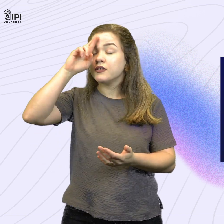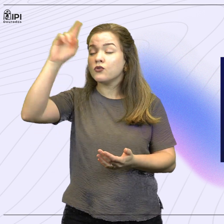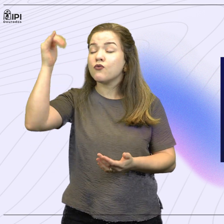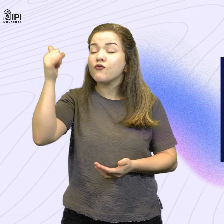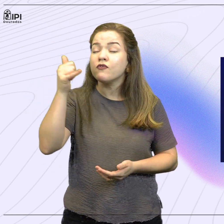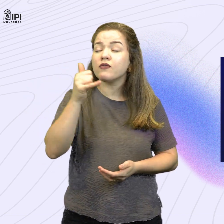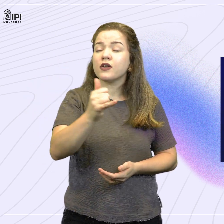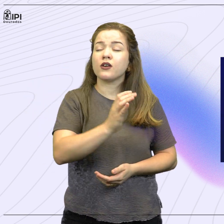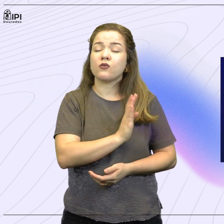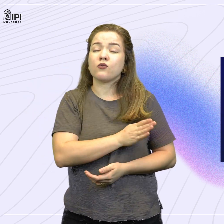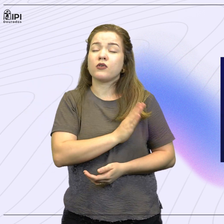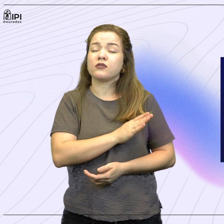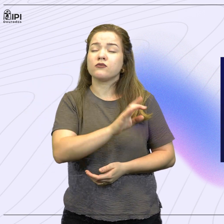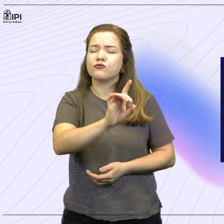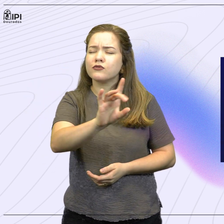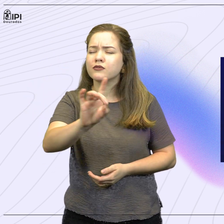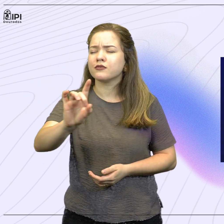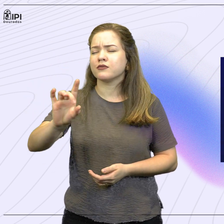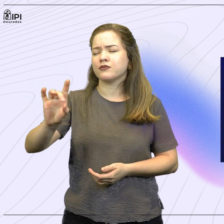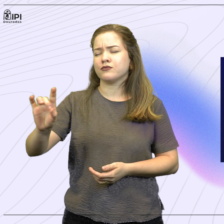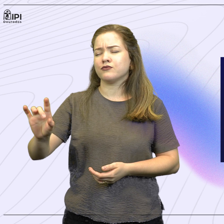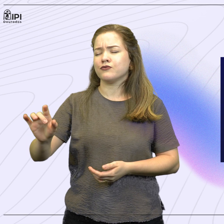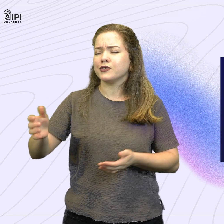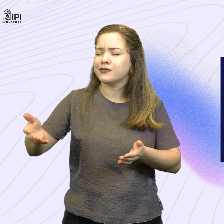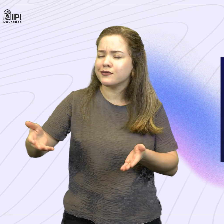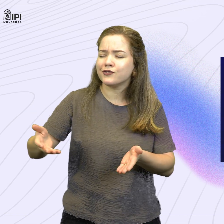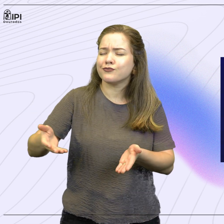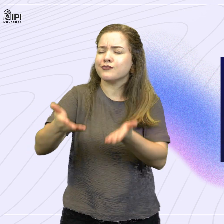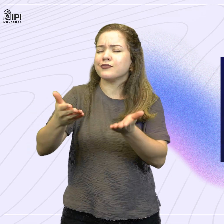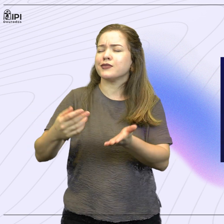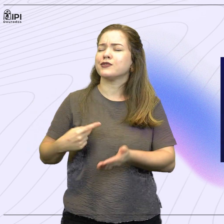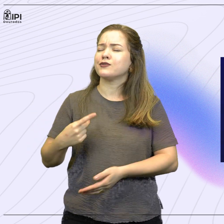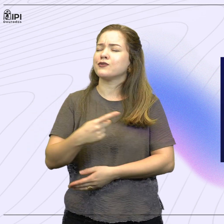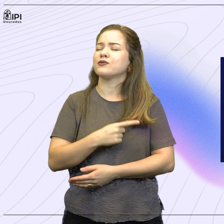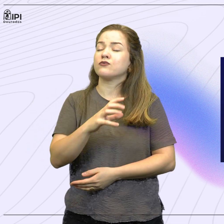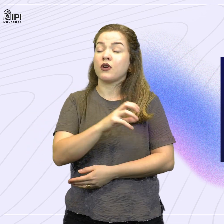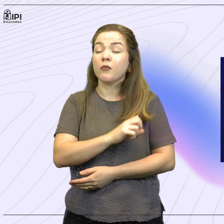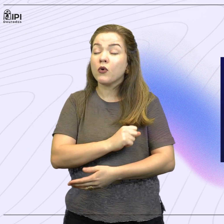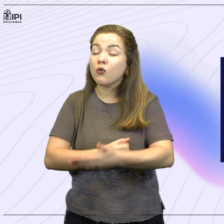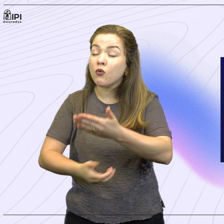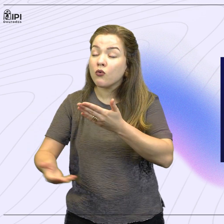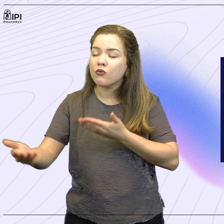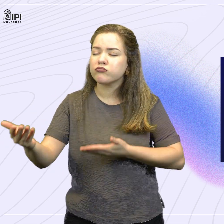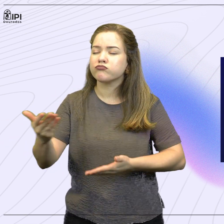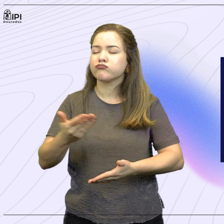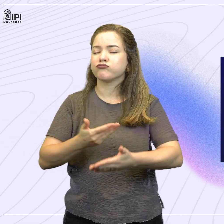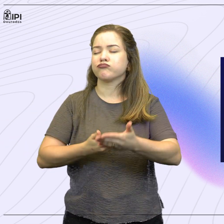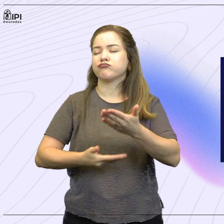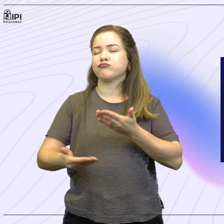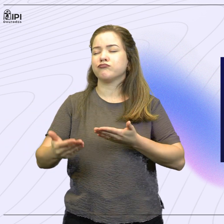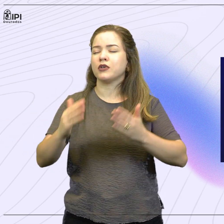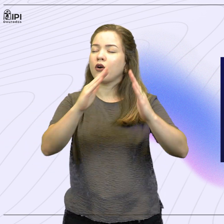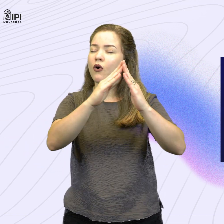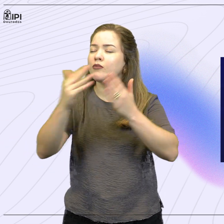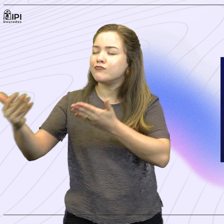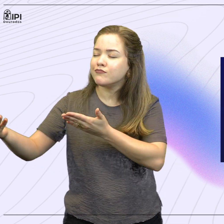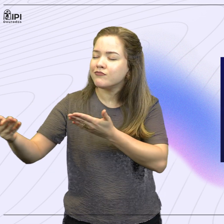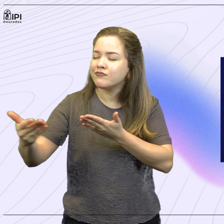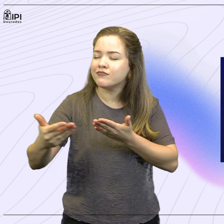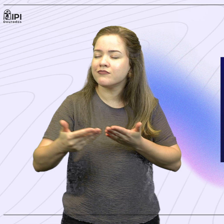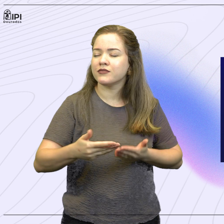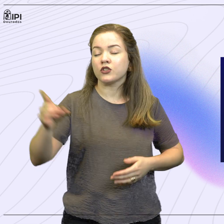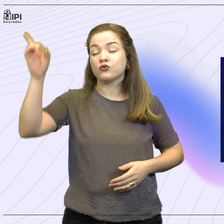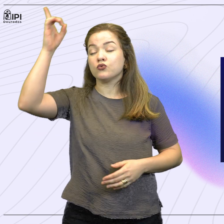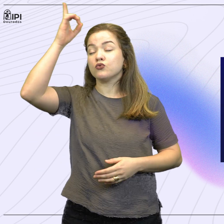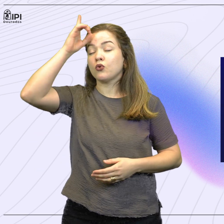em cada vida, em cada coração, Pai, e que o Senhor possa estimular em nós um amor, possamos ser um povo que ama, um povo hospitaleiro, um povo que tem dons